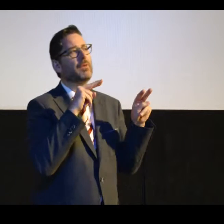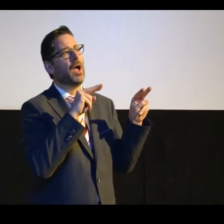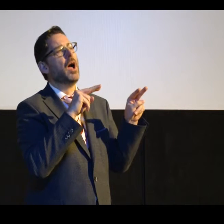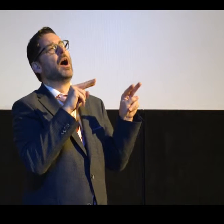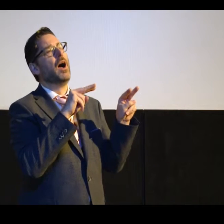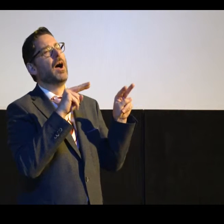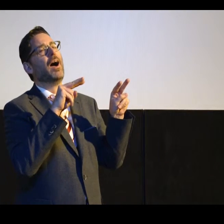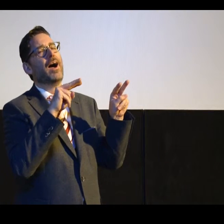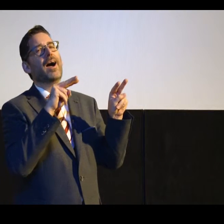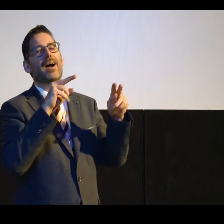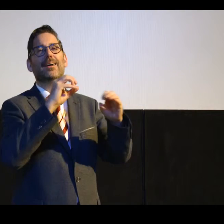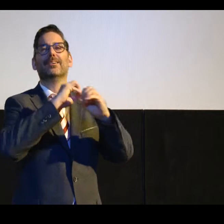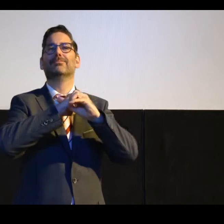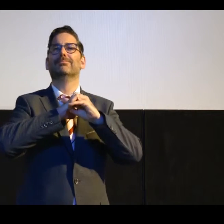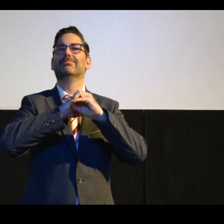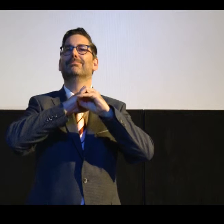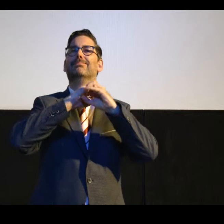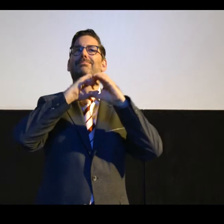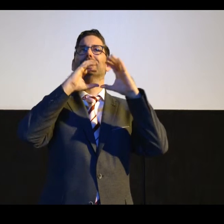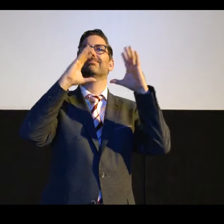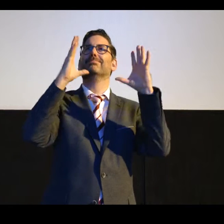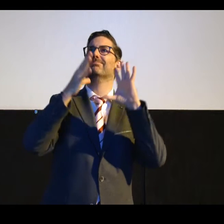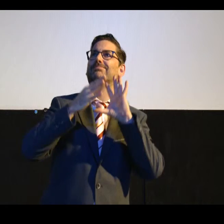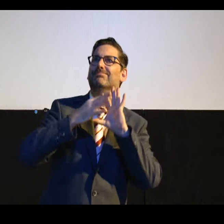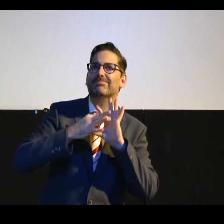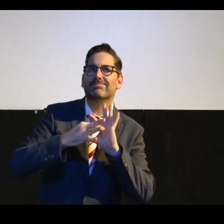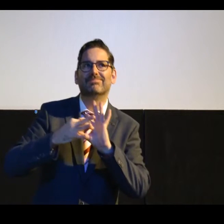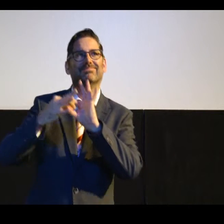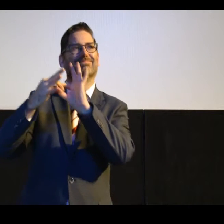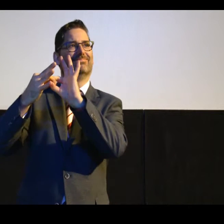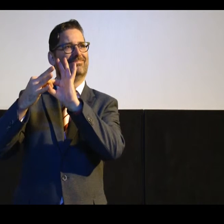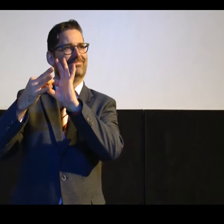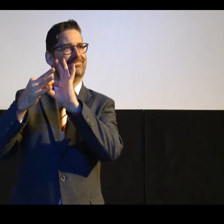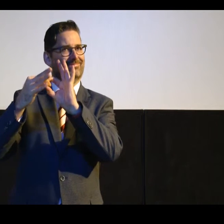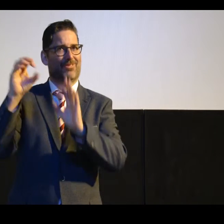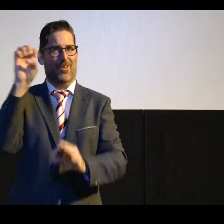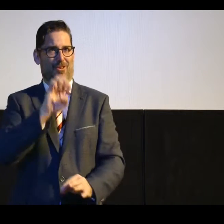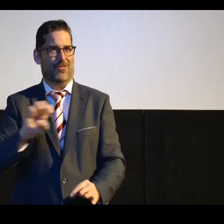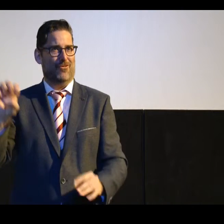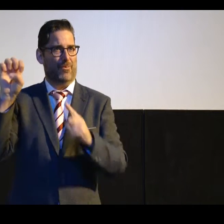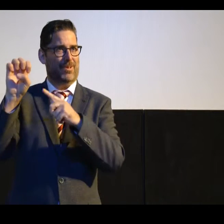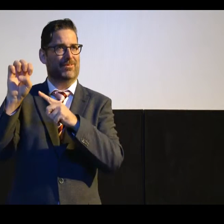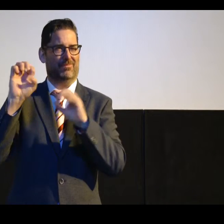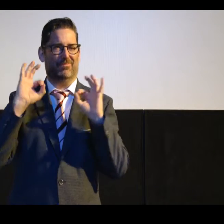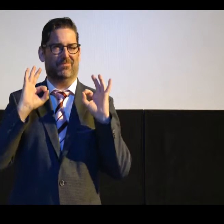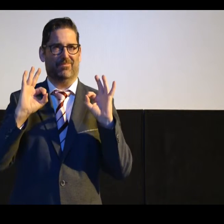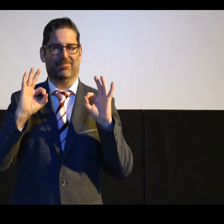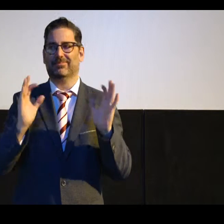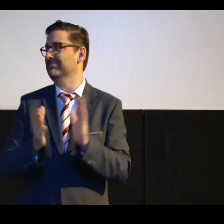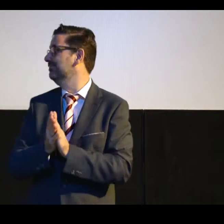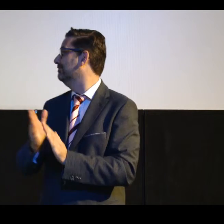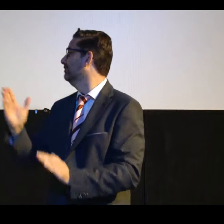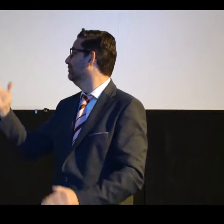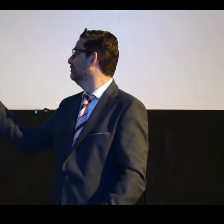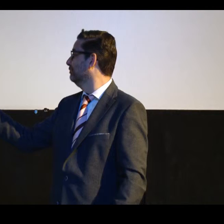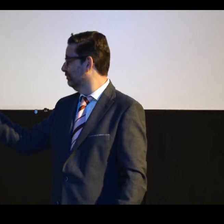que el trabajo es arduo y pues pretendo clarificar un poco el trabajo de la